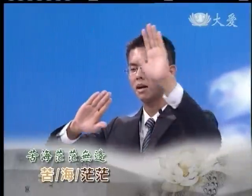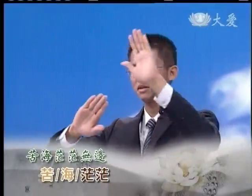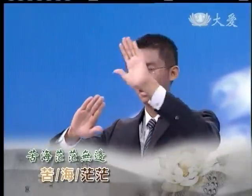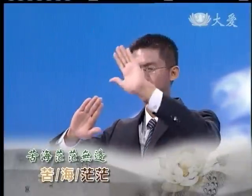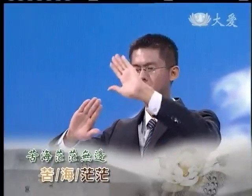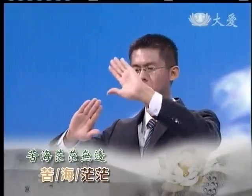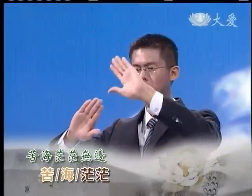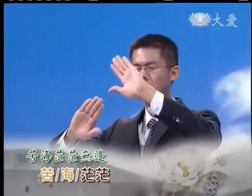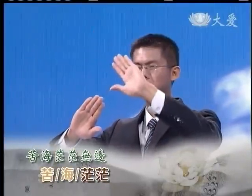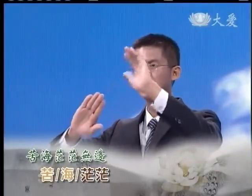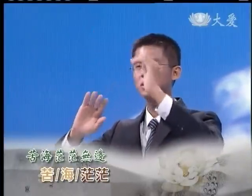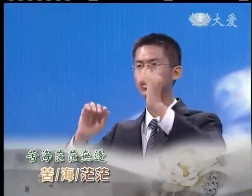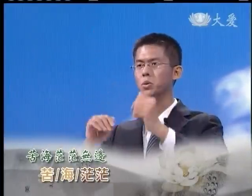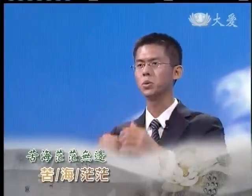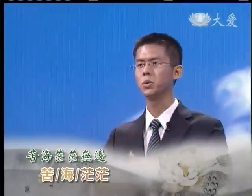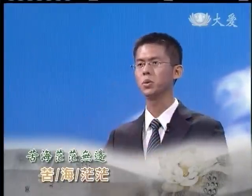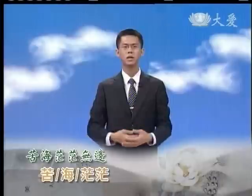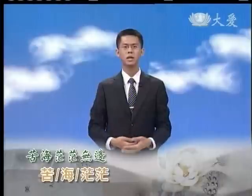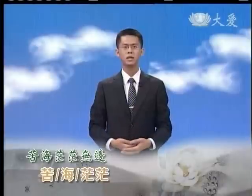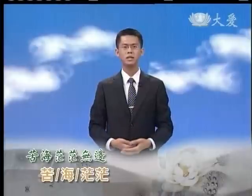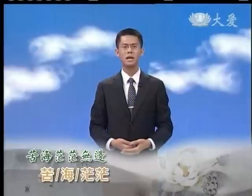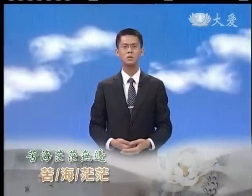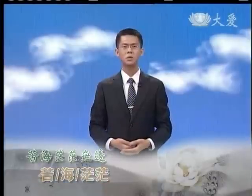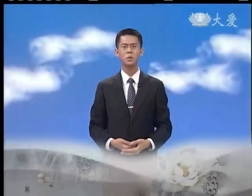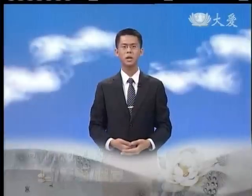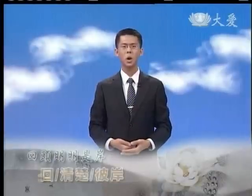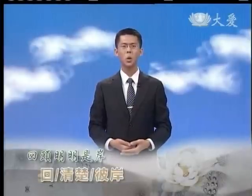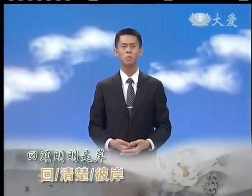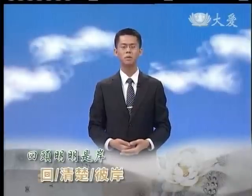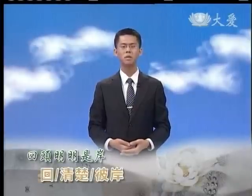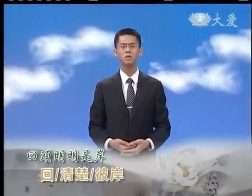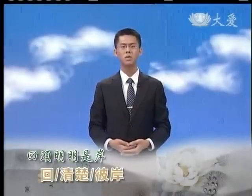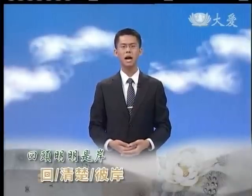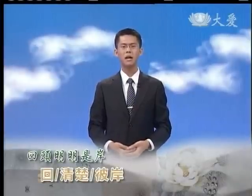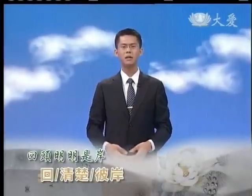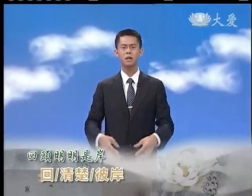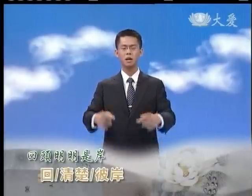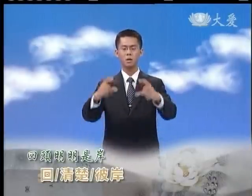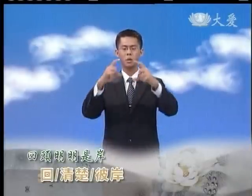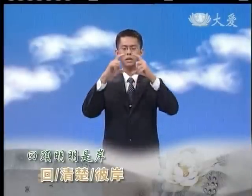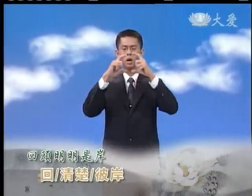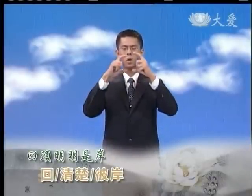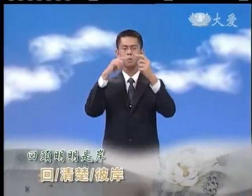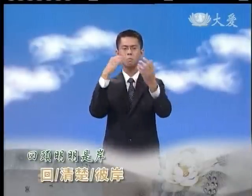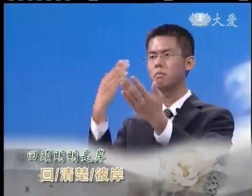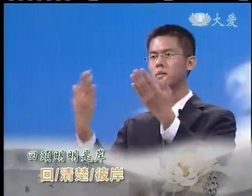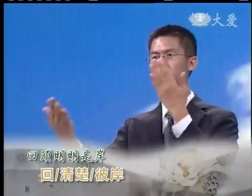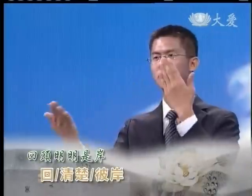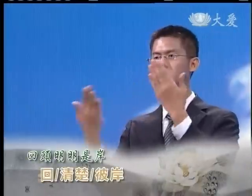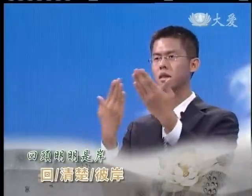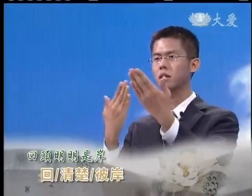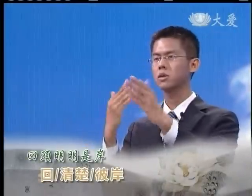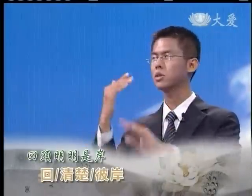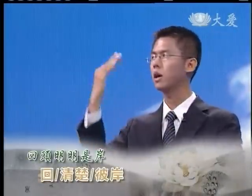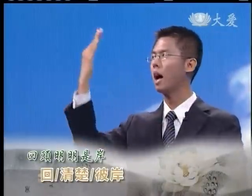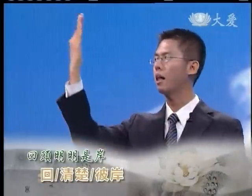茫然，看不清楚。下一句回头明明是岸，回头明明是